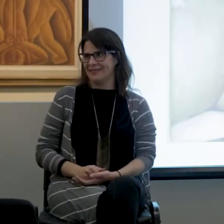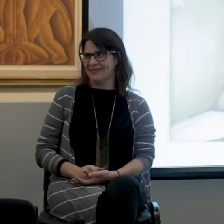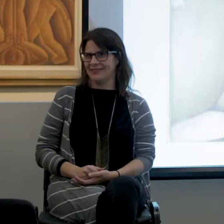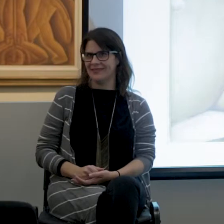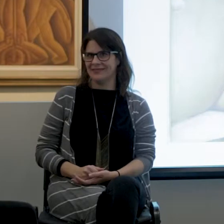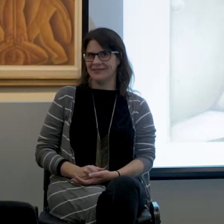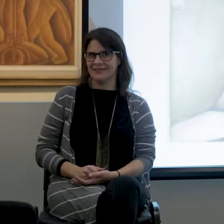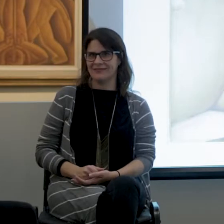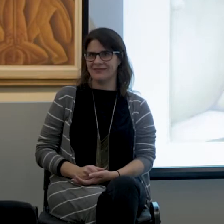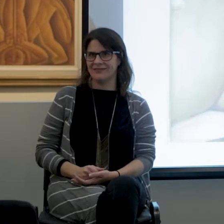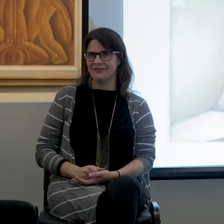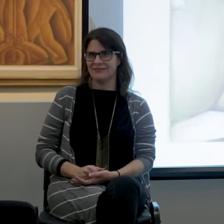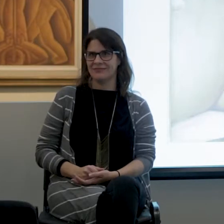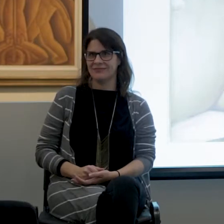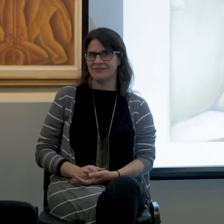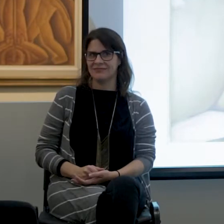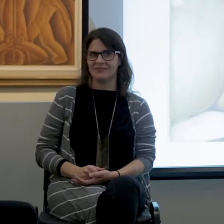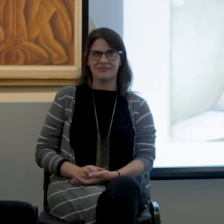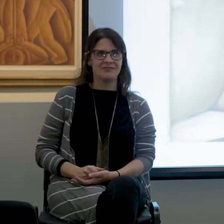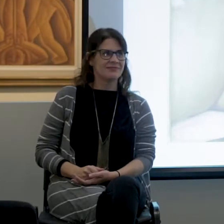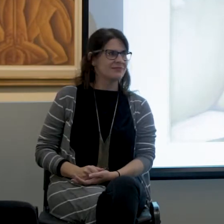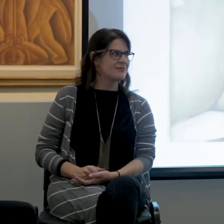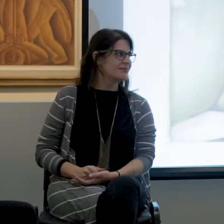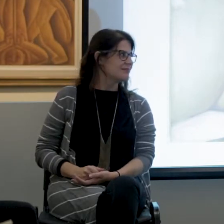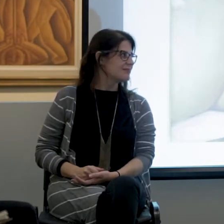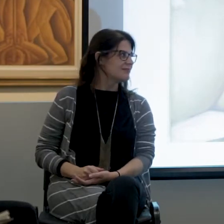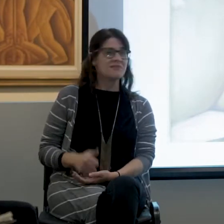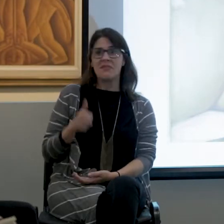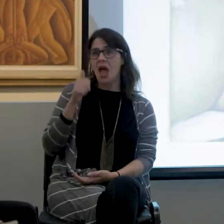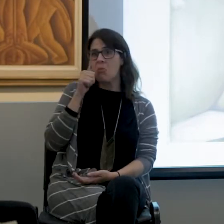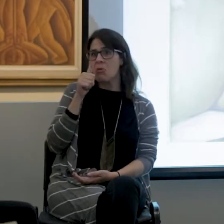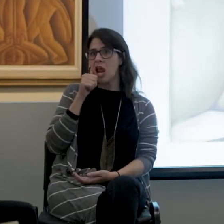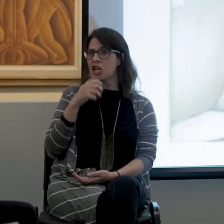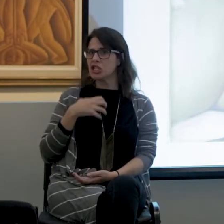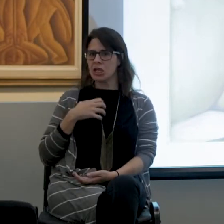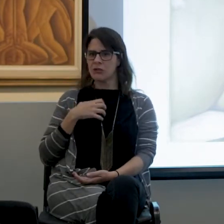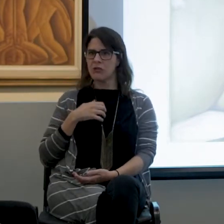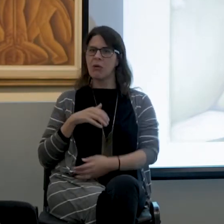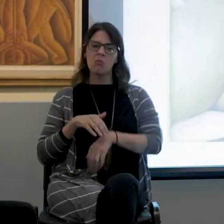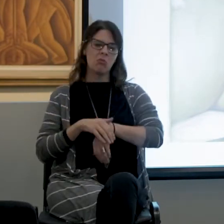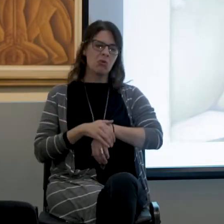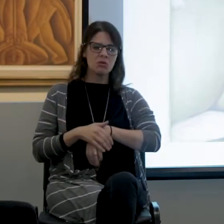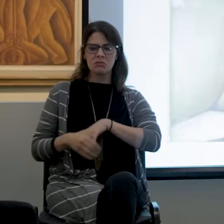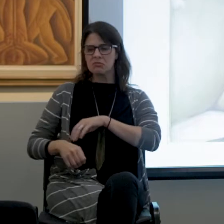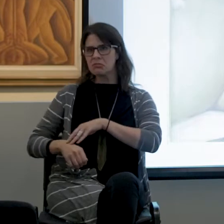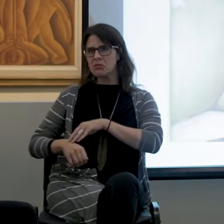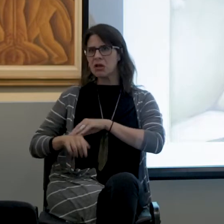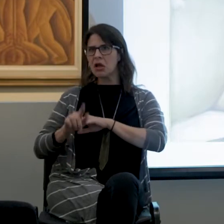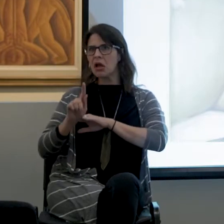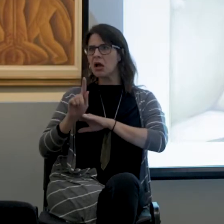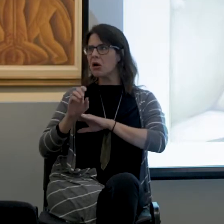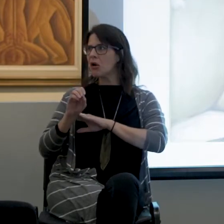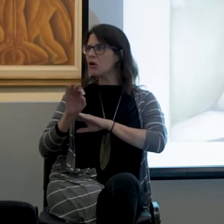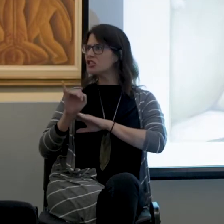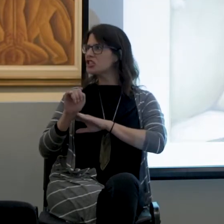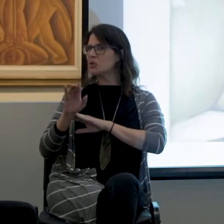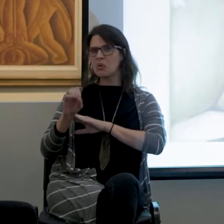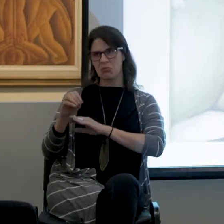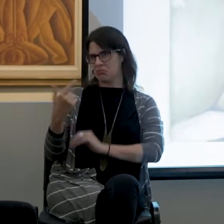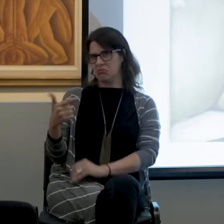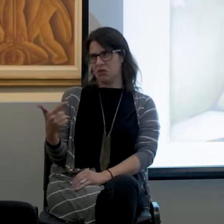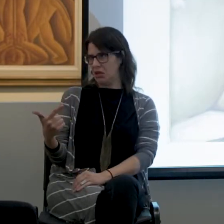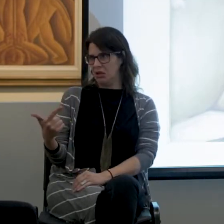Numa mulher de pose que não tem... Esse quadro não tem absolutamente nada de erótico, né? Nada. Nada de apelativo.